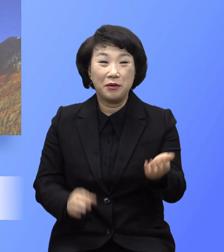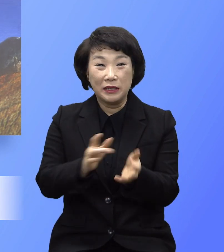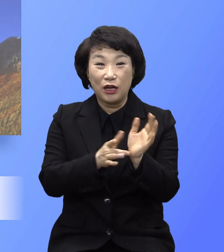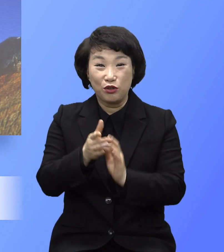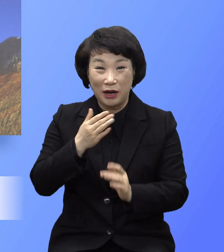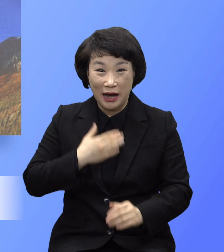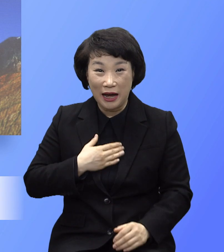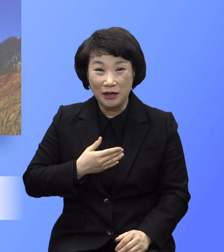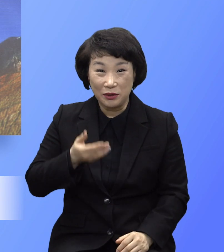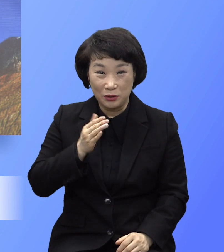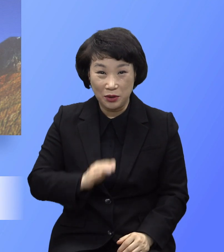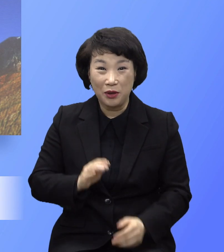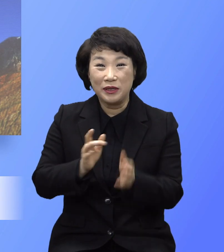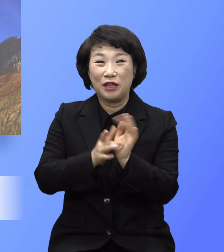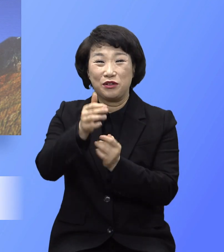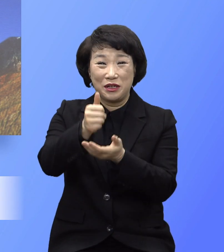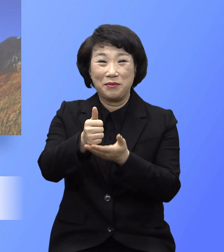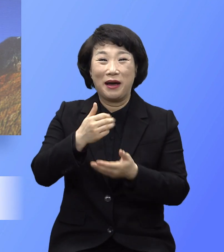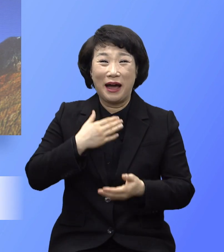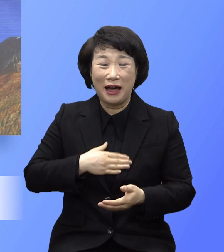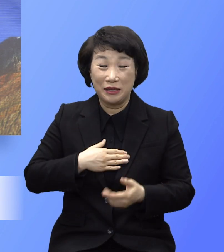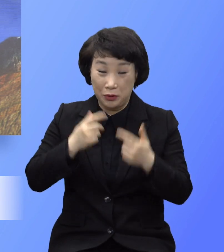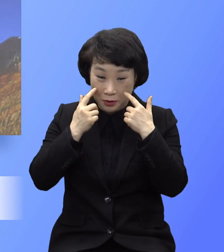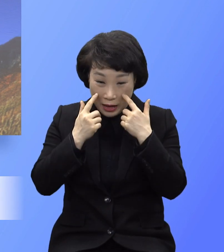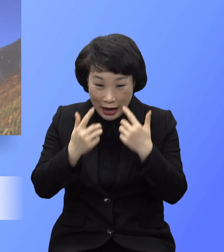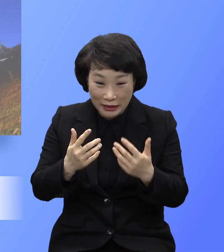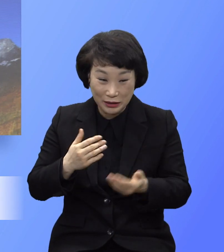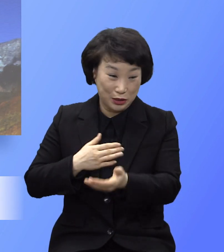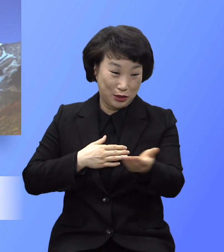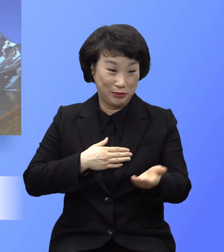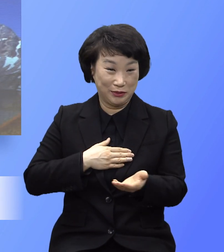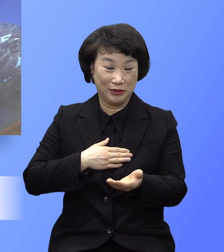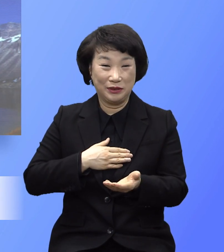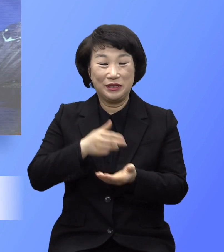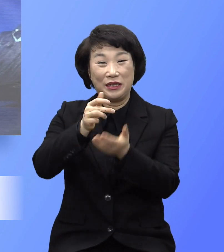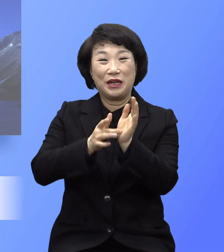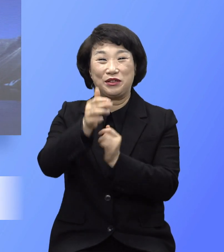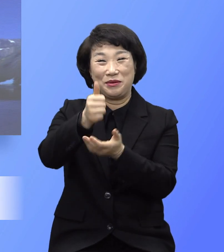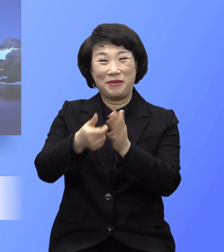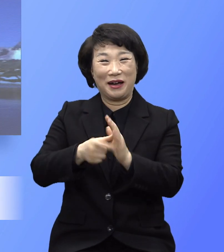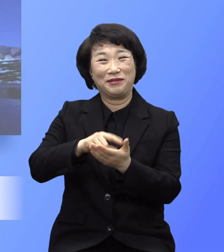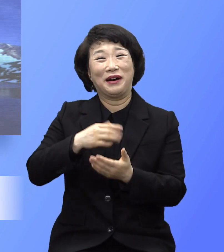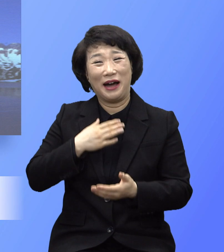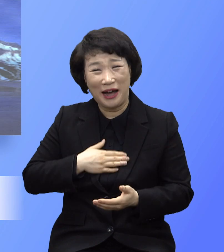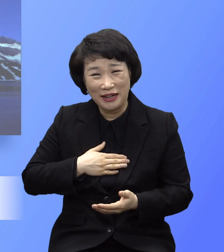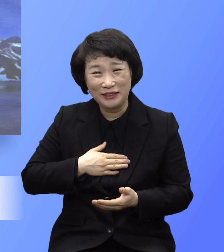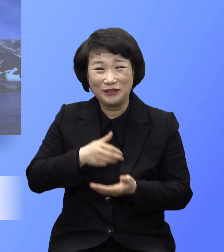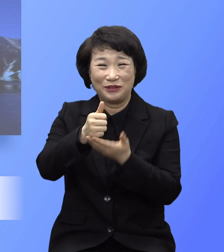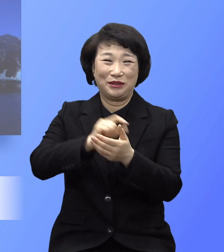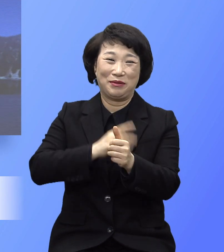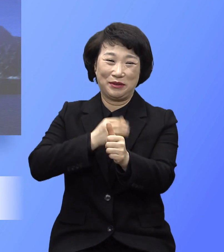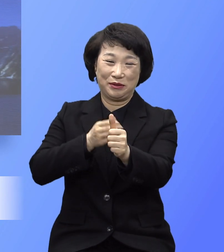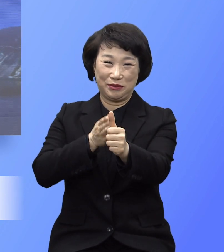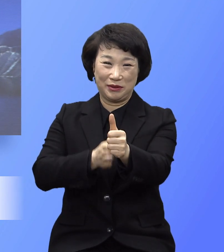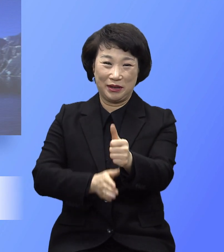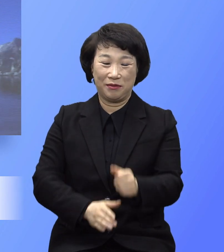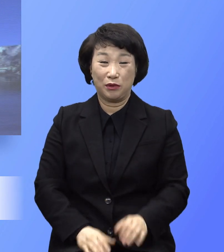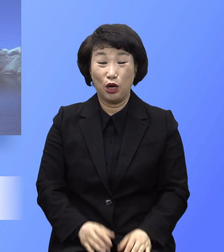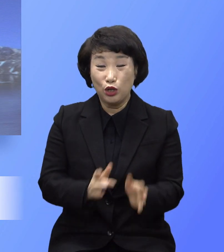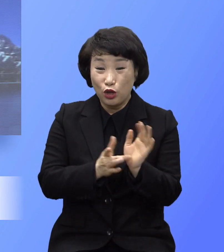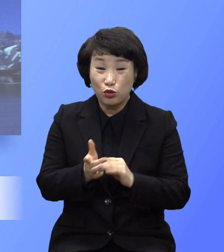알되 예수만큼 알기를 주님의 이름으로 축원합니다.